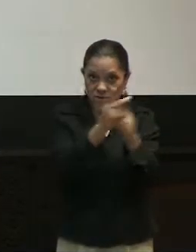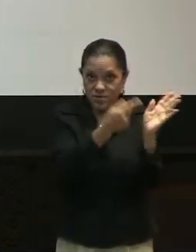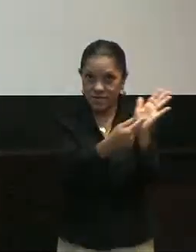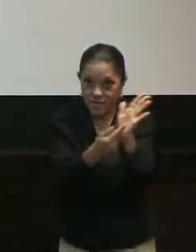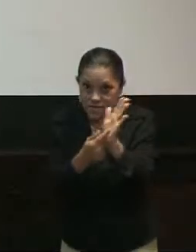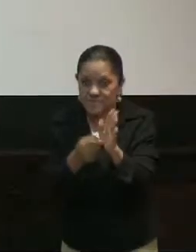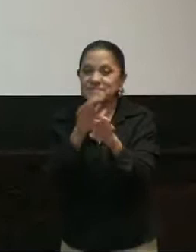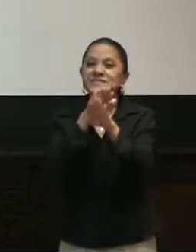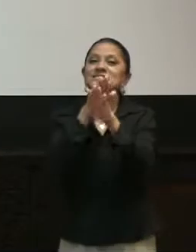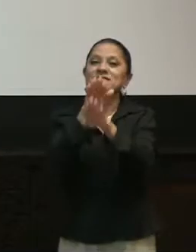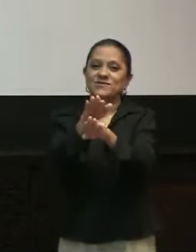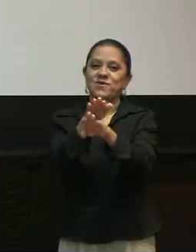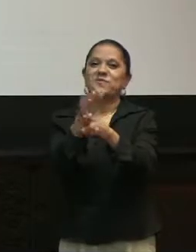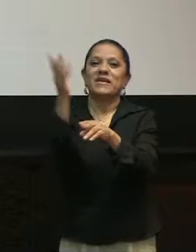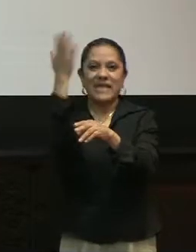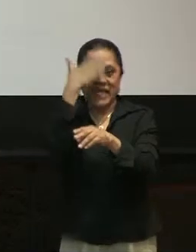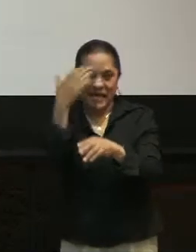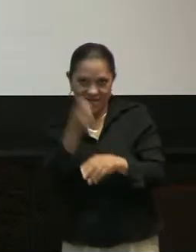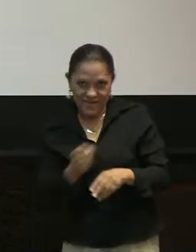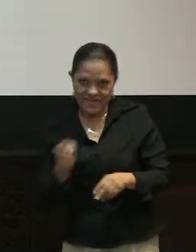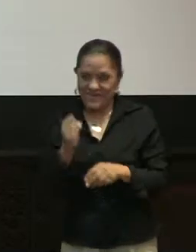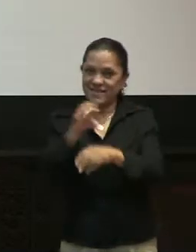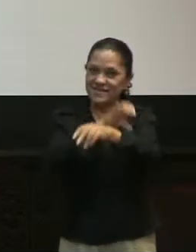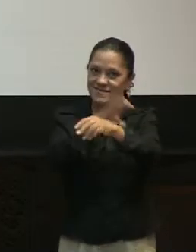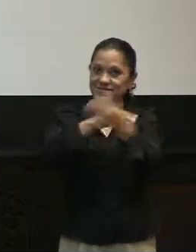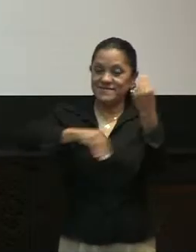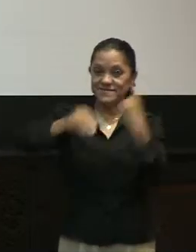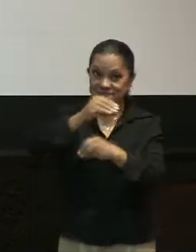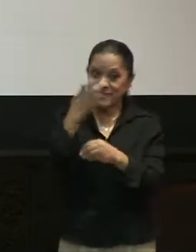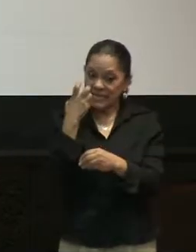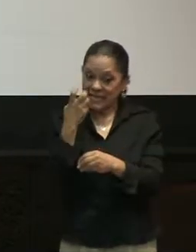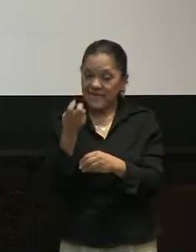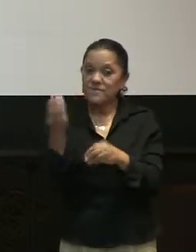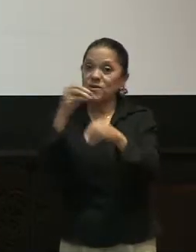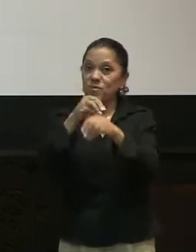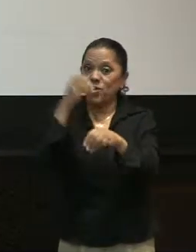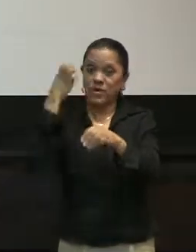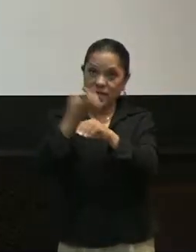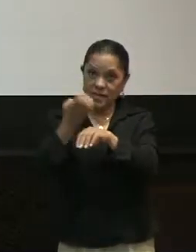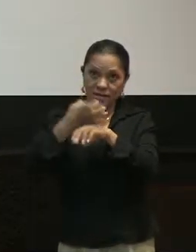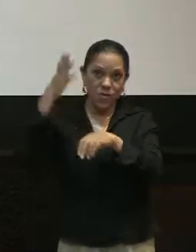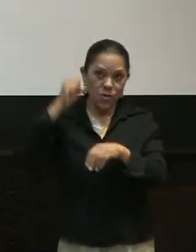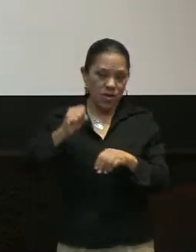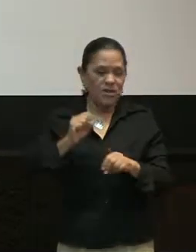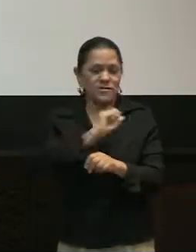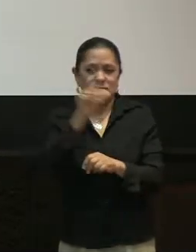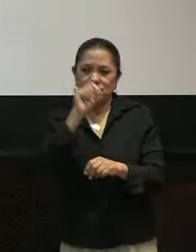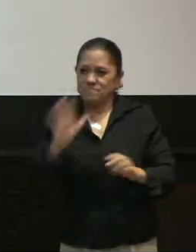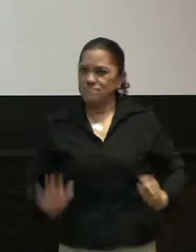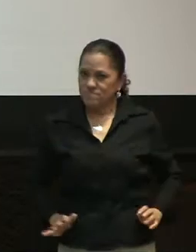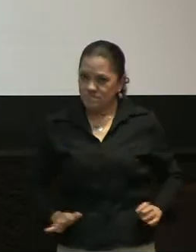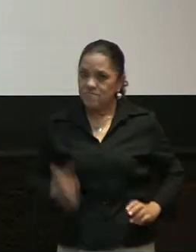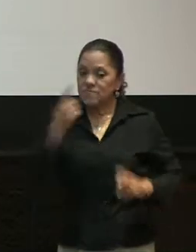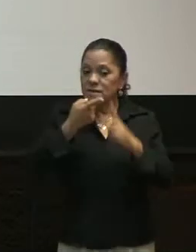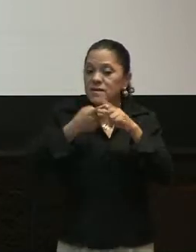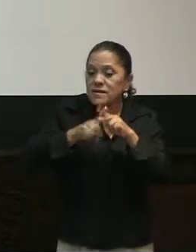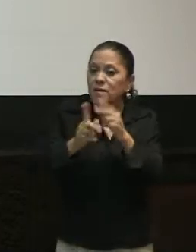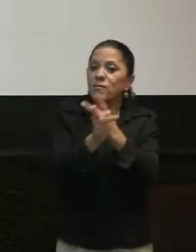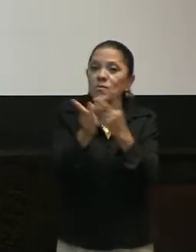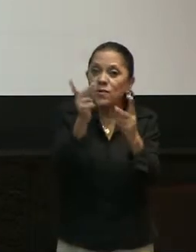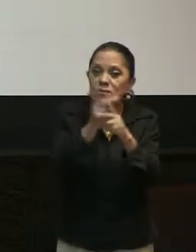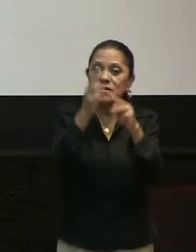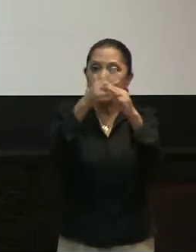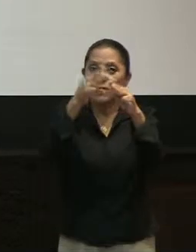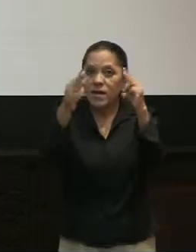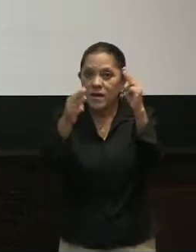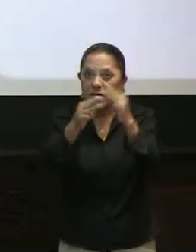viabilidad del uso de energías renovables. Lo anterior pone al Estado de Morelos en excelentes condiciones para iniciar los proyectos en materia